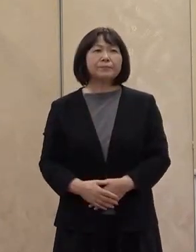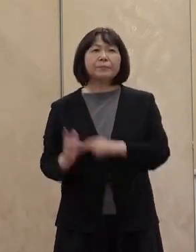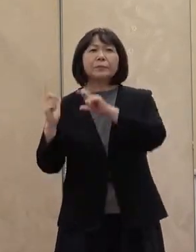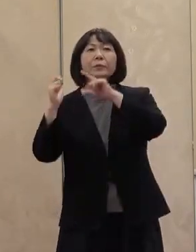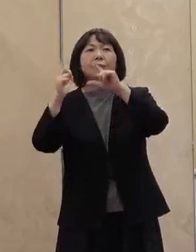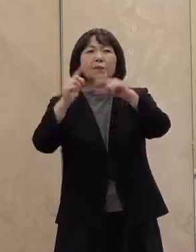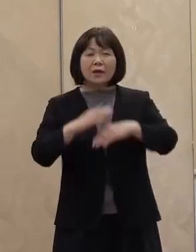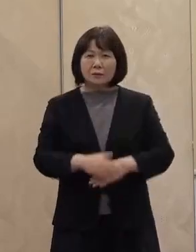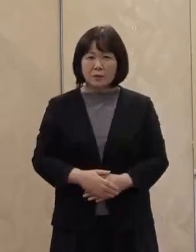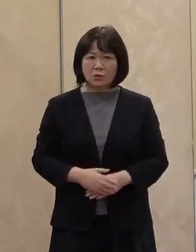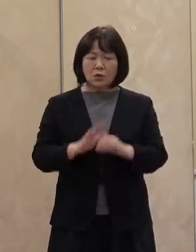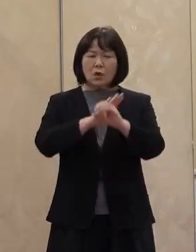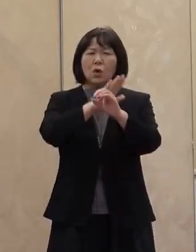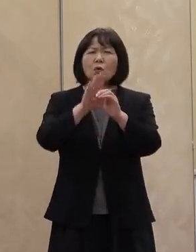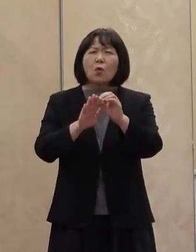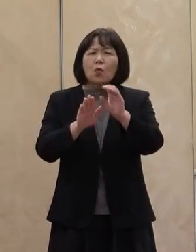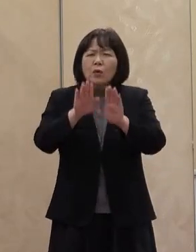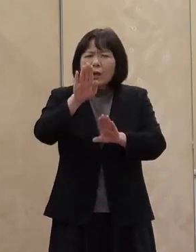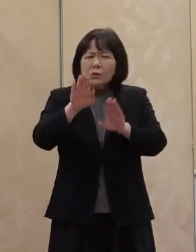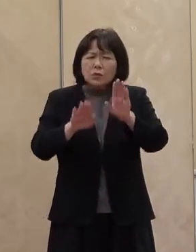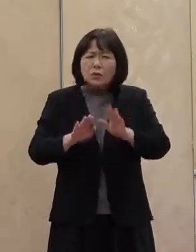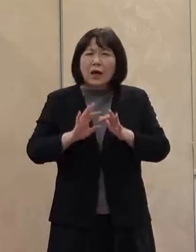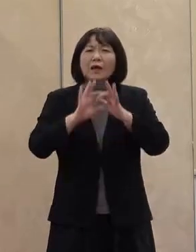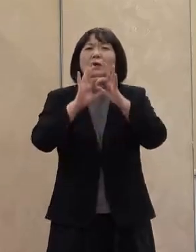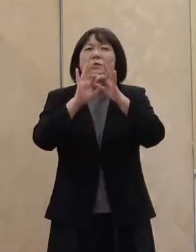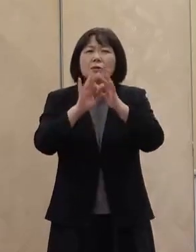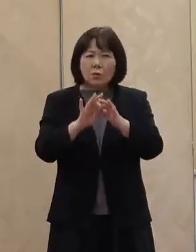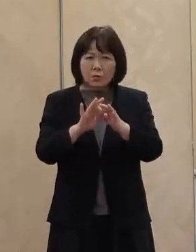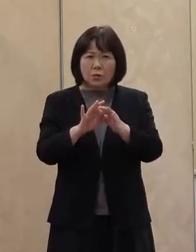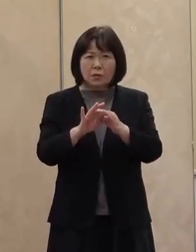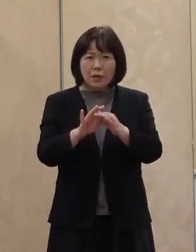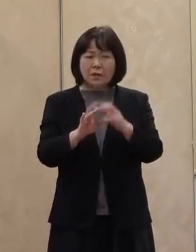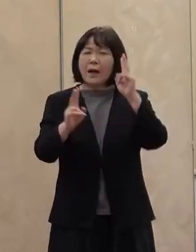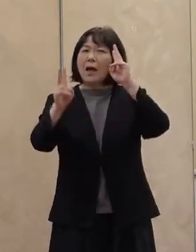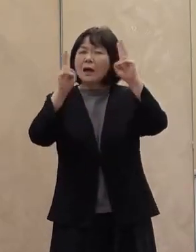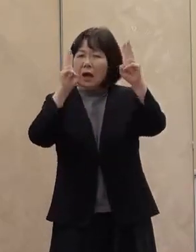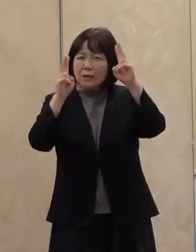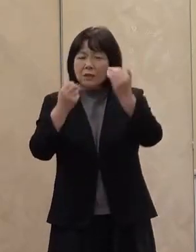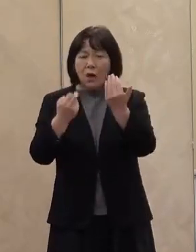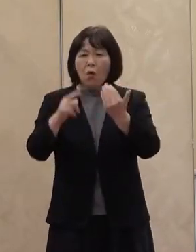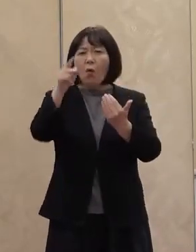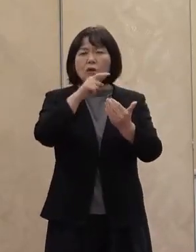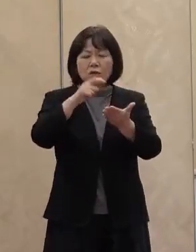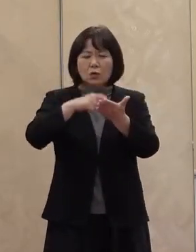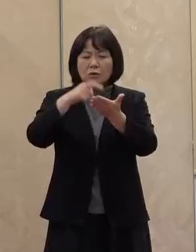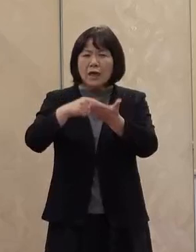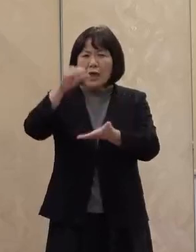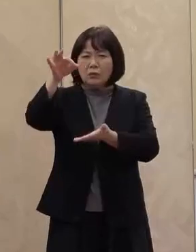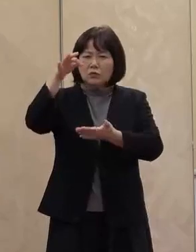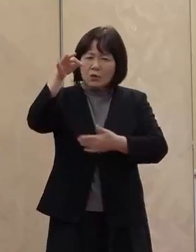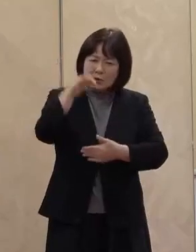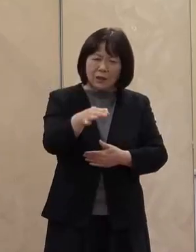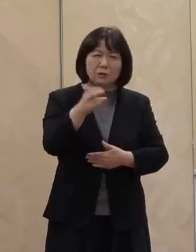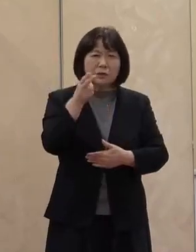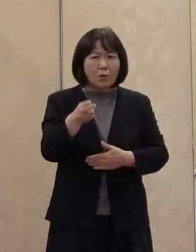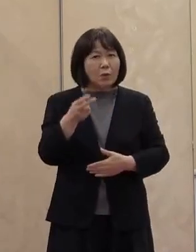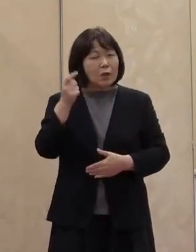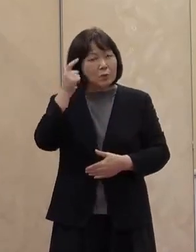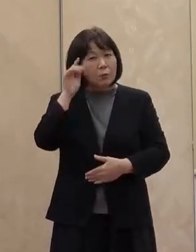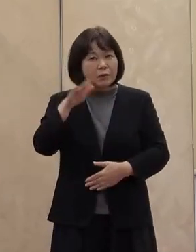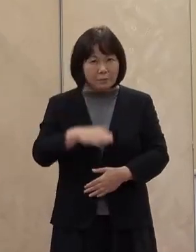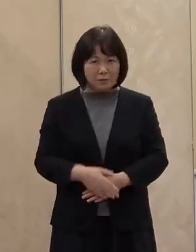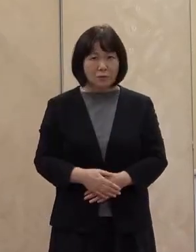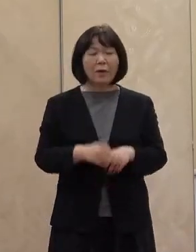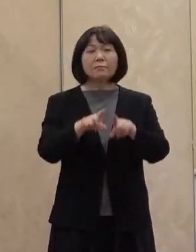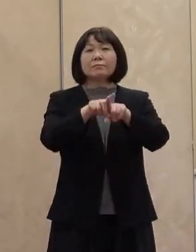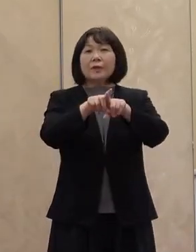まずコロナ禍の状況ですから、まあ、そういった意味で法人、特に法人に関する税収というのは下がるだろうというふうには思います。これはもう